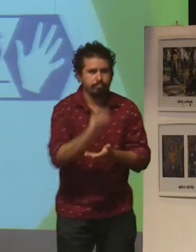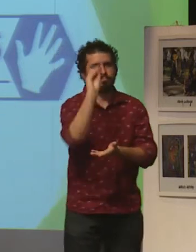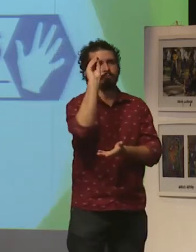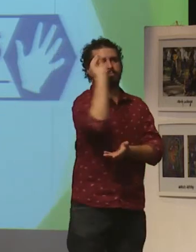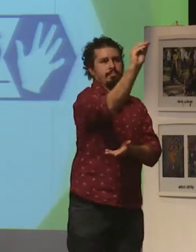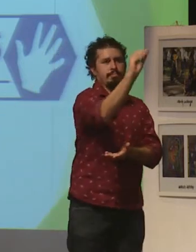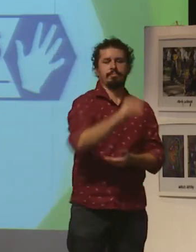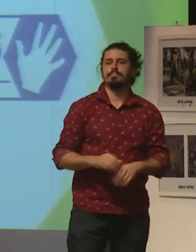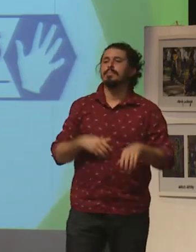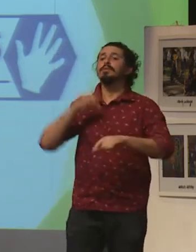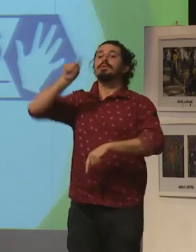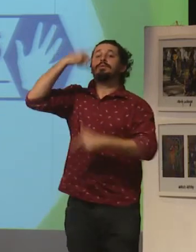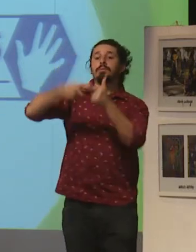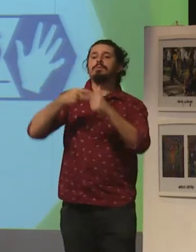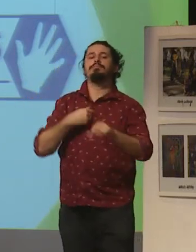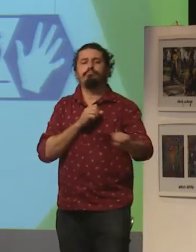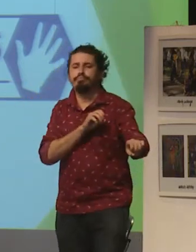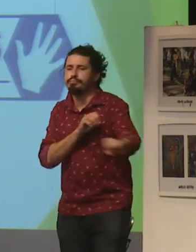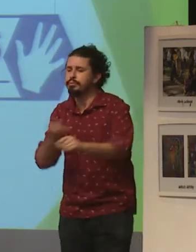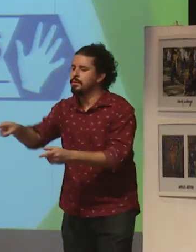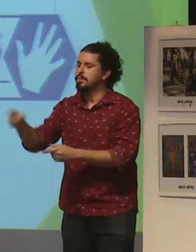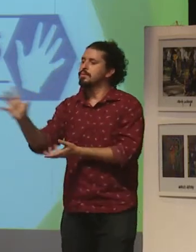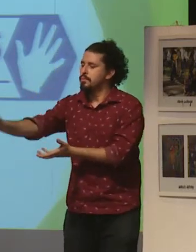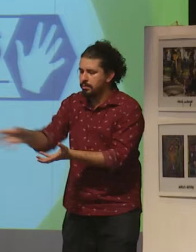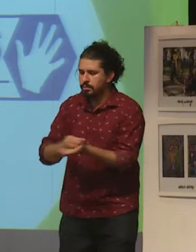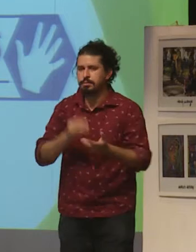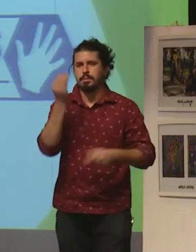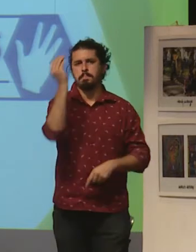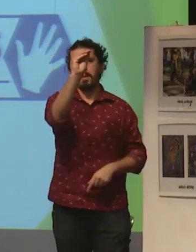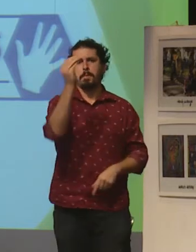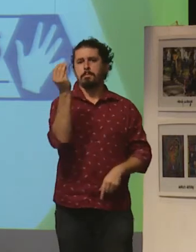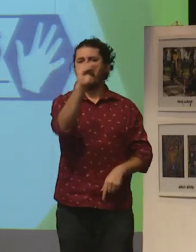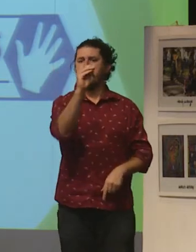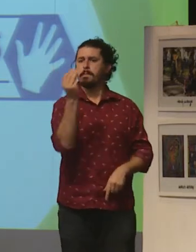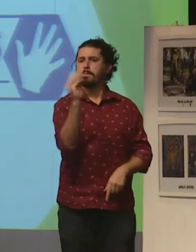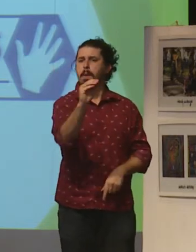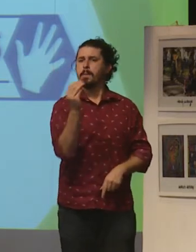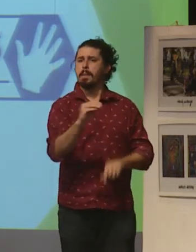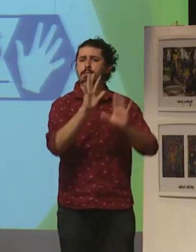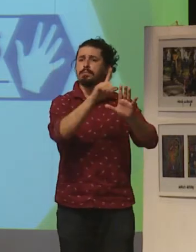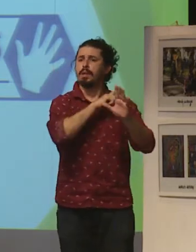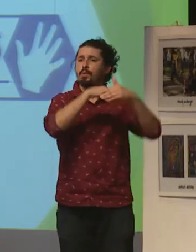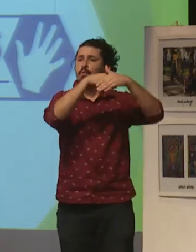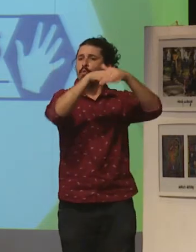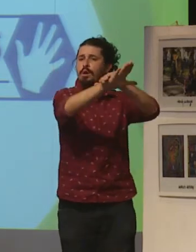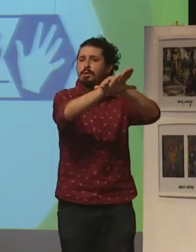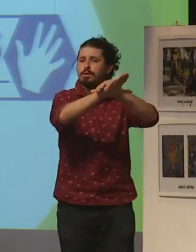começava a gravar. E depois, no segundo momento, pegava o que era colocado, ia colocando e guardando e